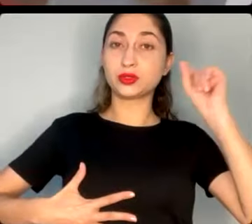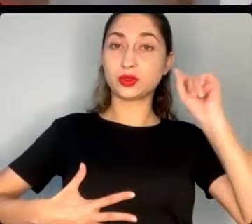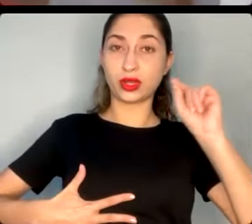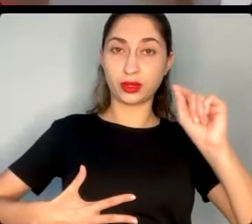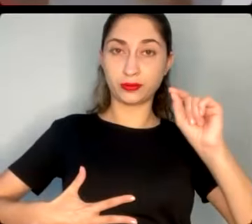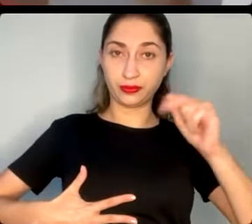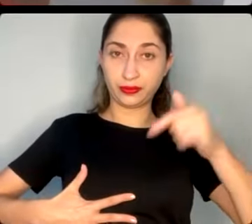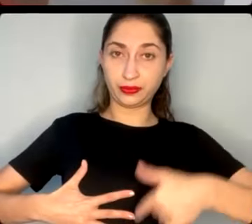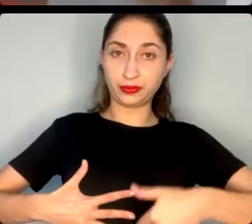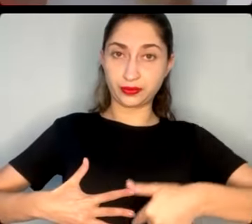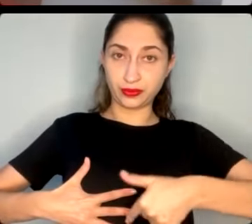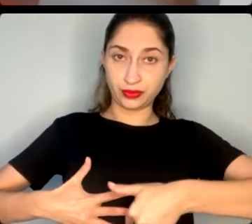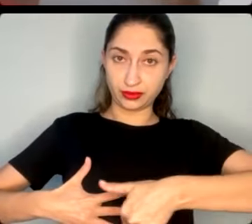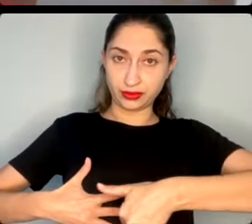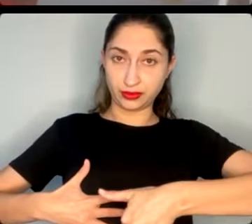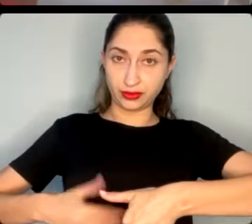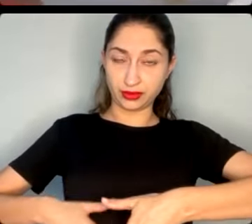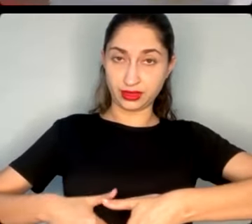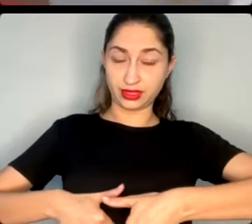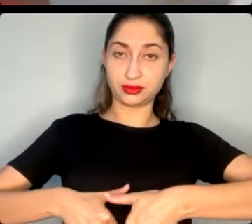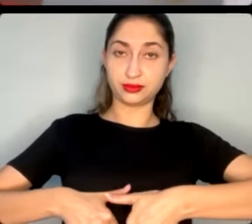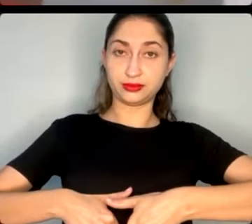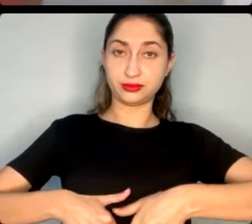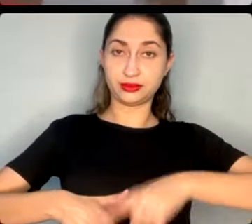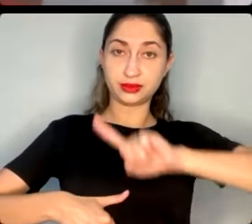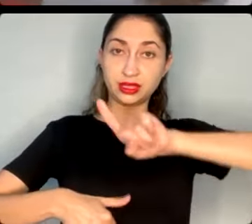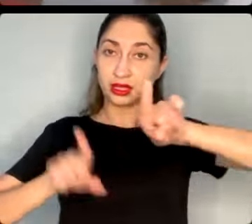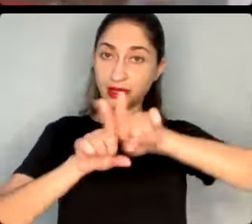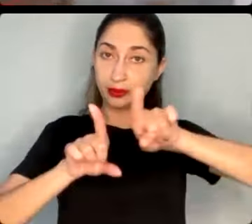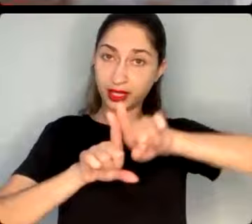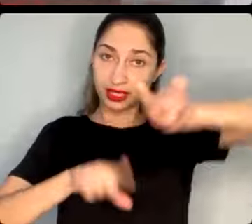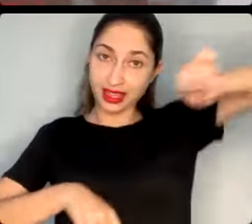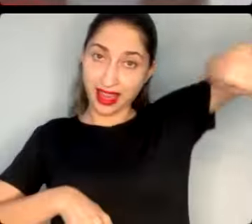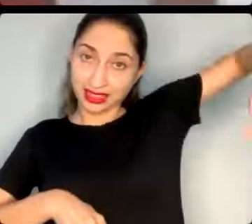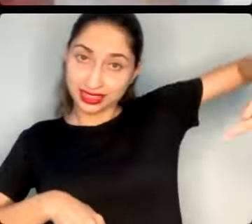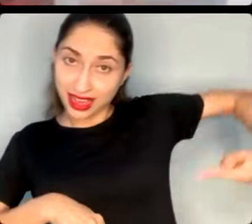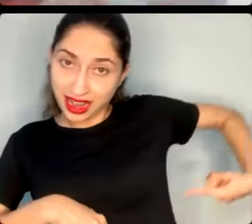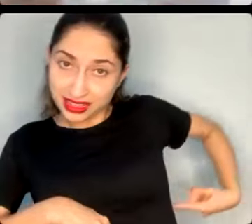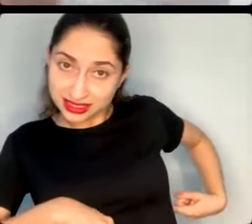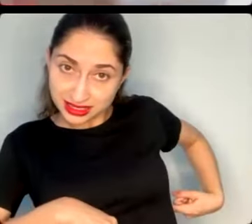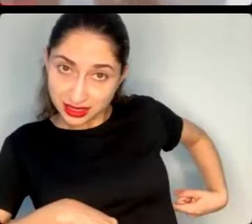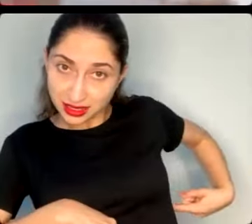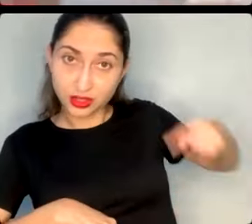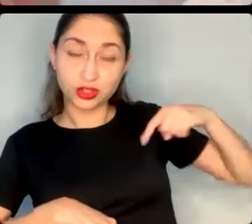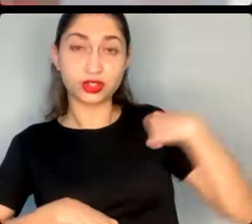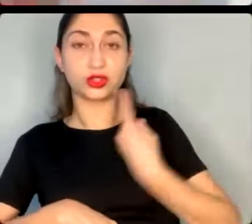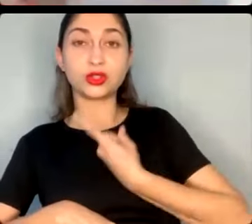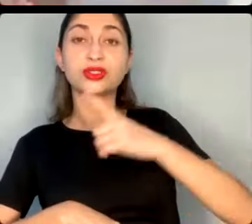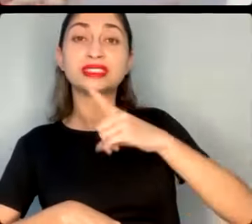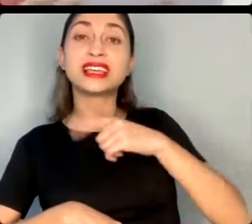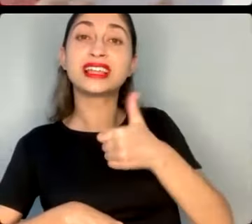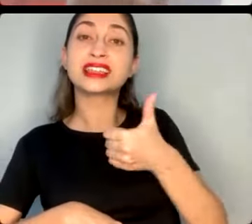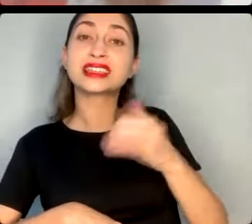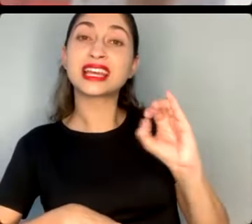apêndice do externo, e lá atrás da coluna, a gente tem a 10ª vértebra.